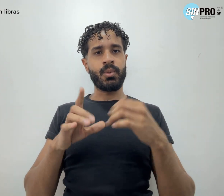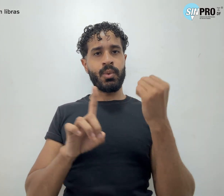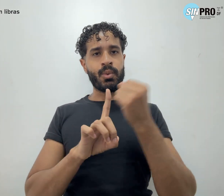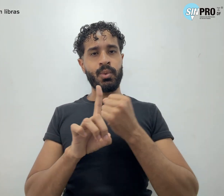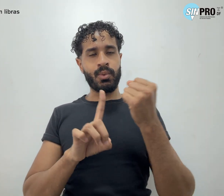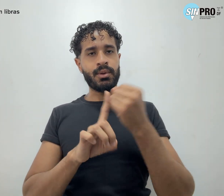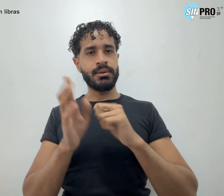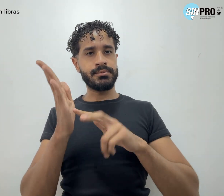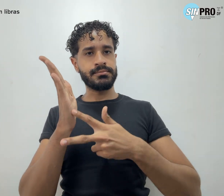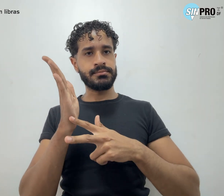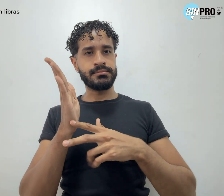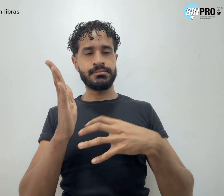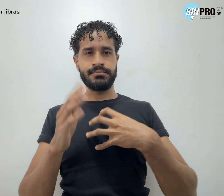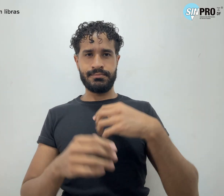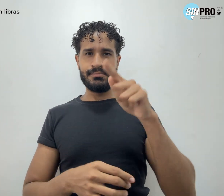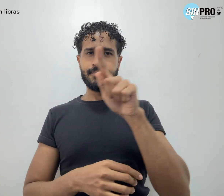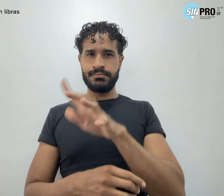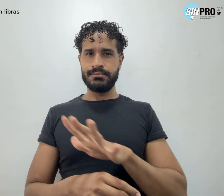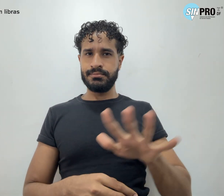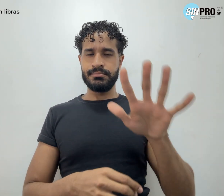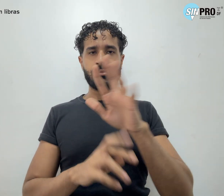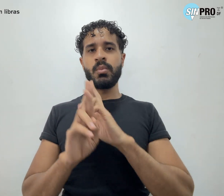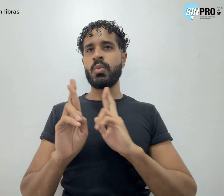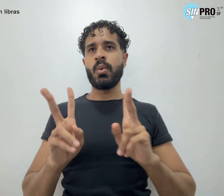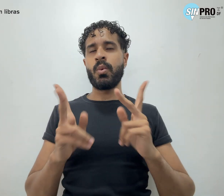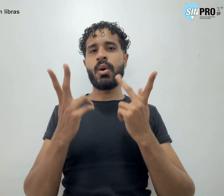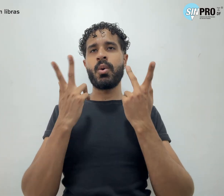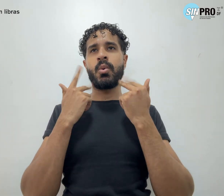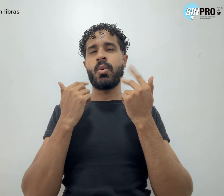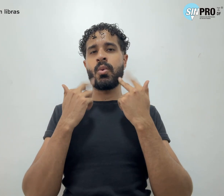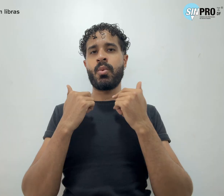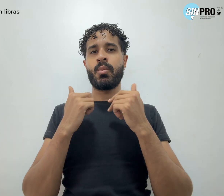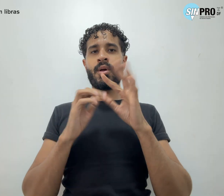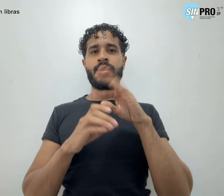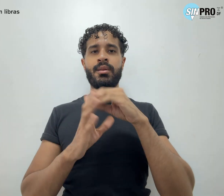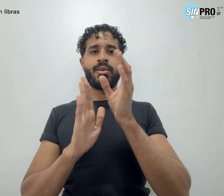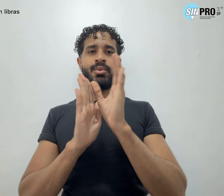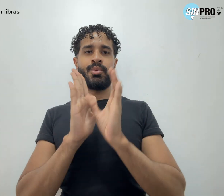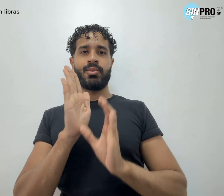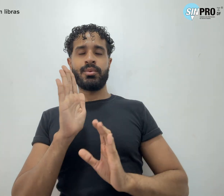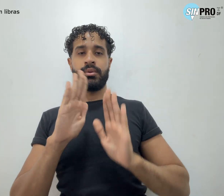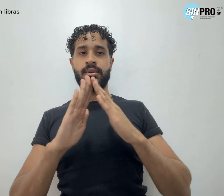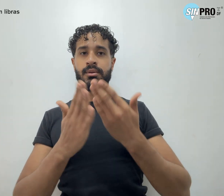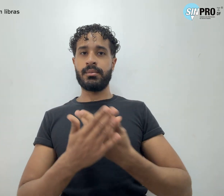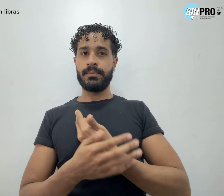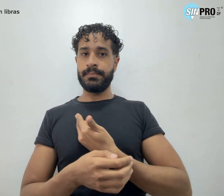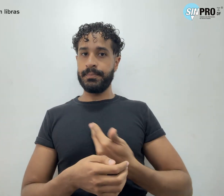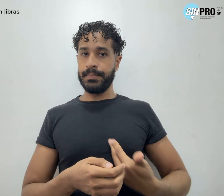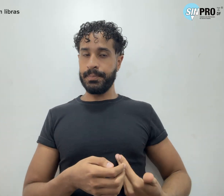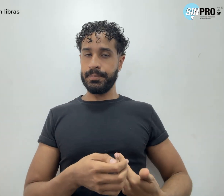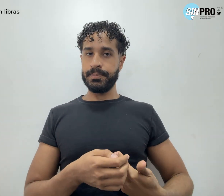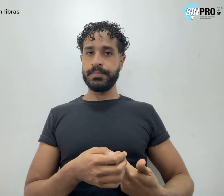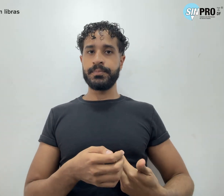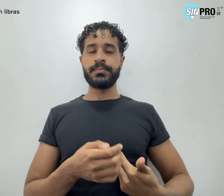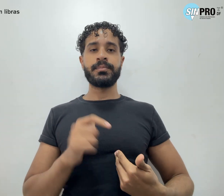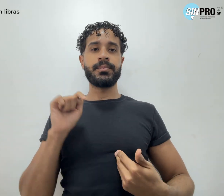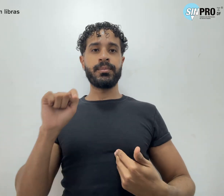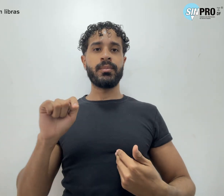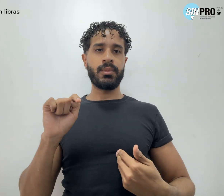de forma geral, não é comum nos currículos das escolas públicas, de onde sairão